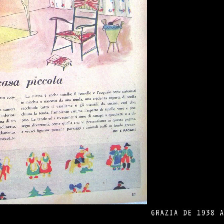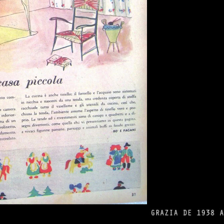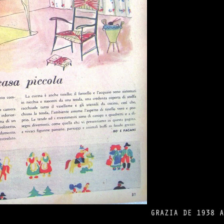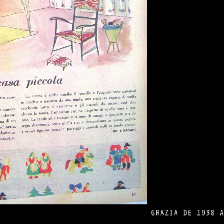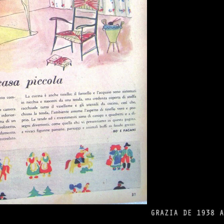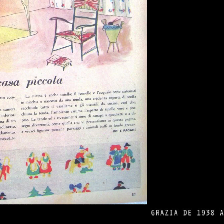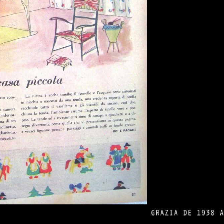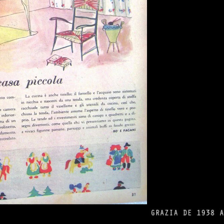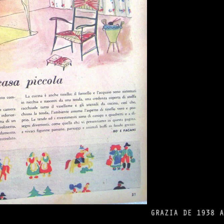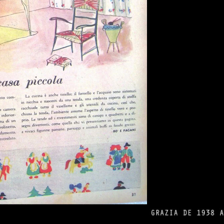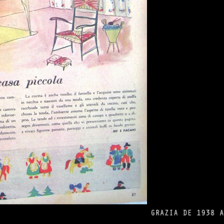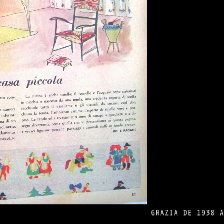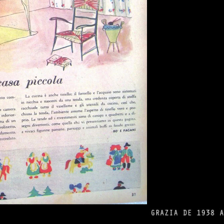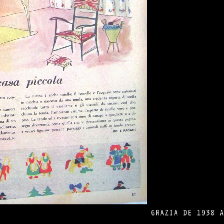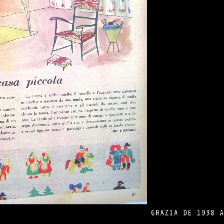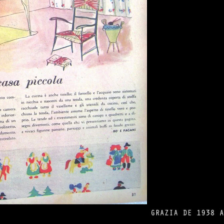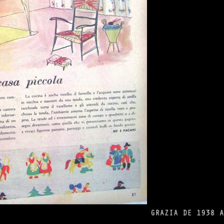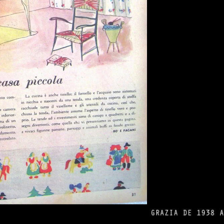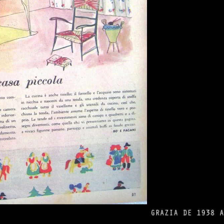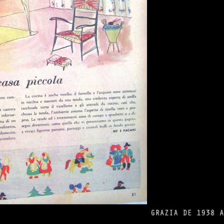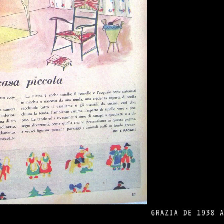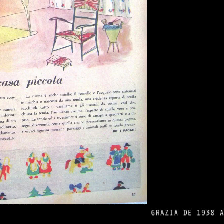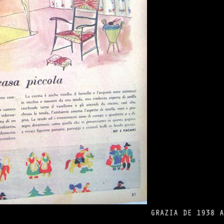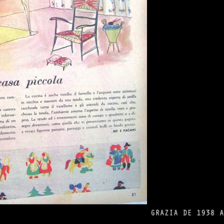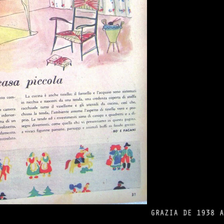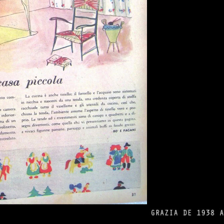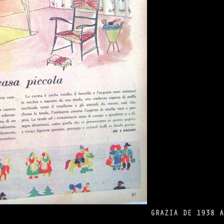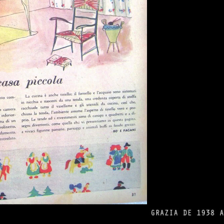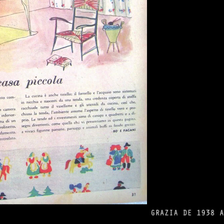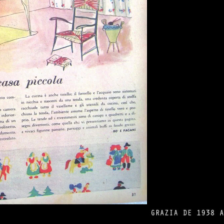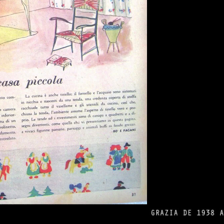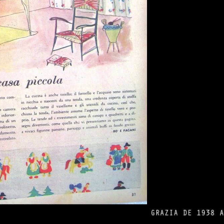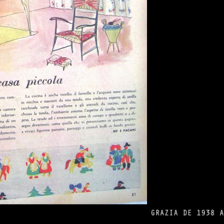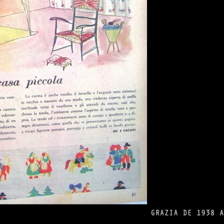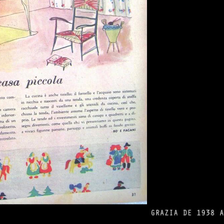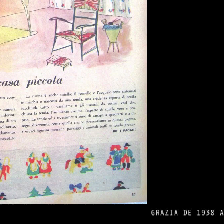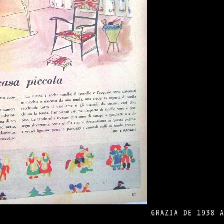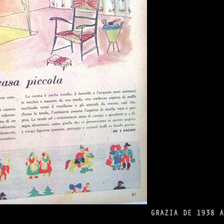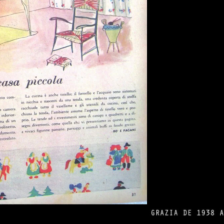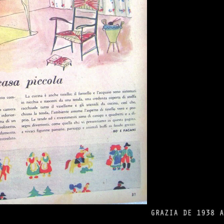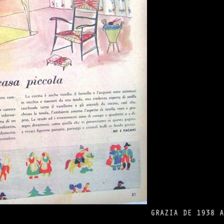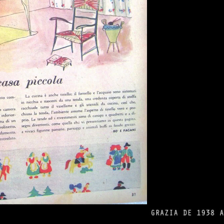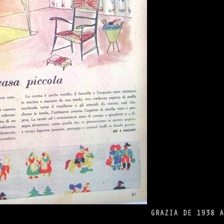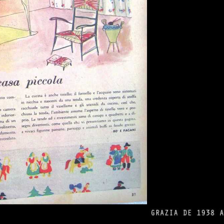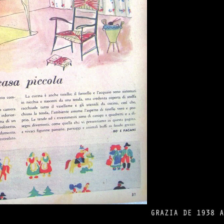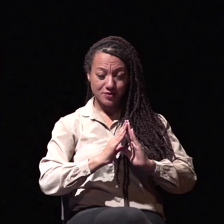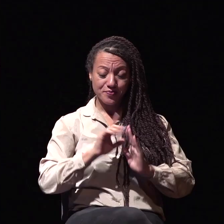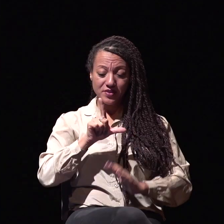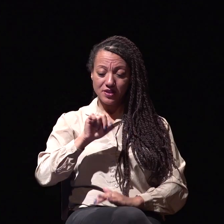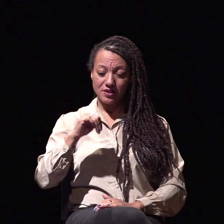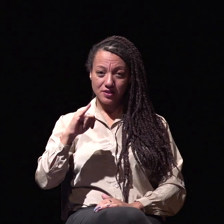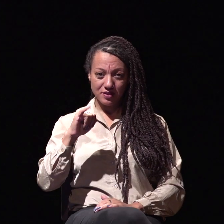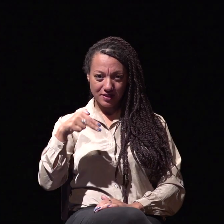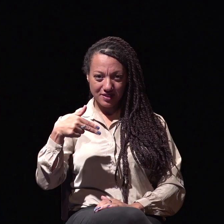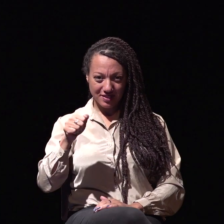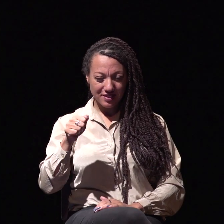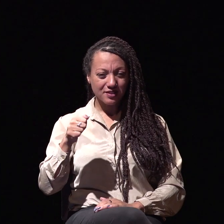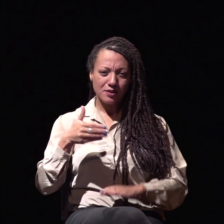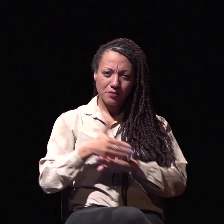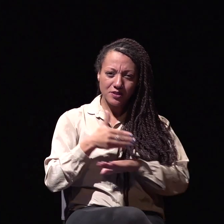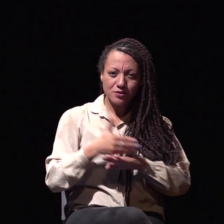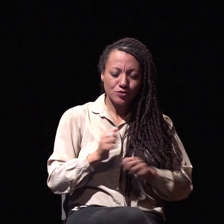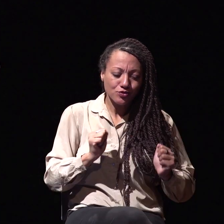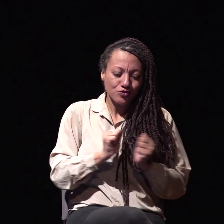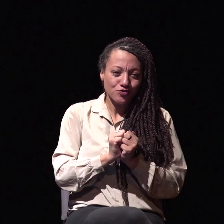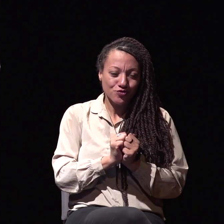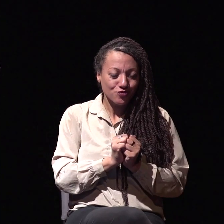As categorias modernas foram exploradas em projetos e artigos sobre a casa. Lina Bobardi participou do trabalho das revistas ao lado